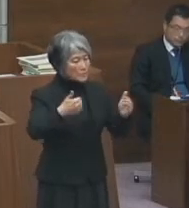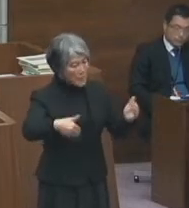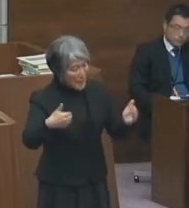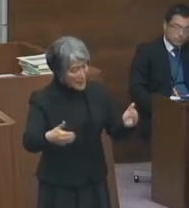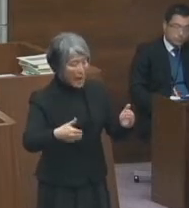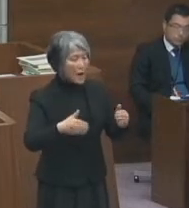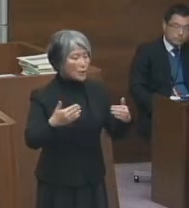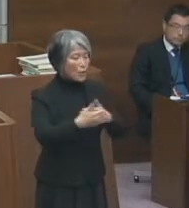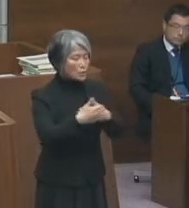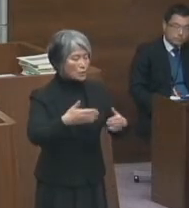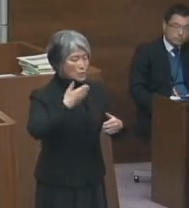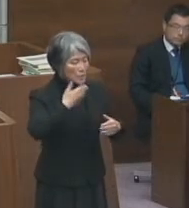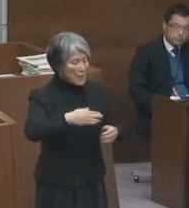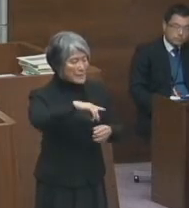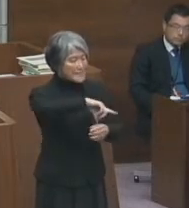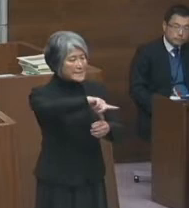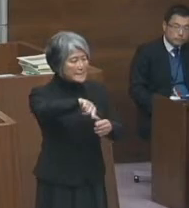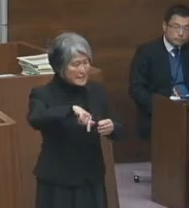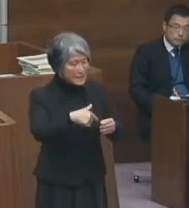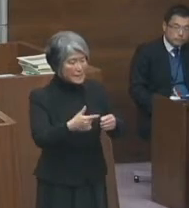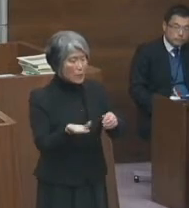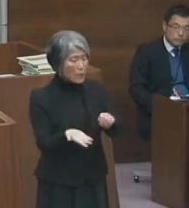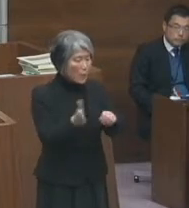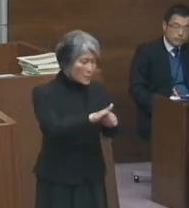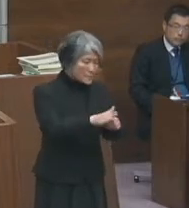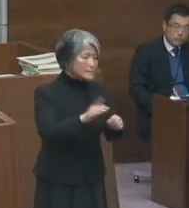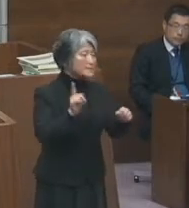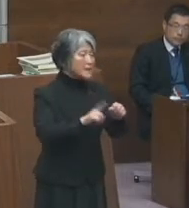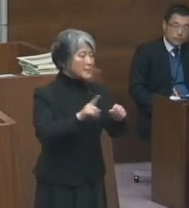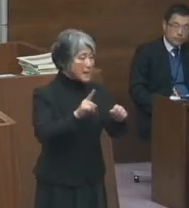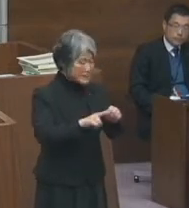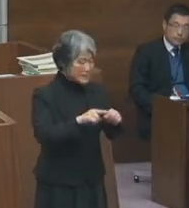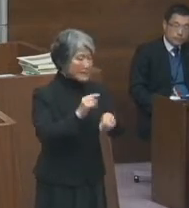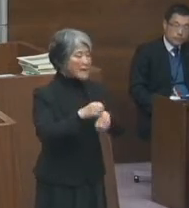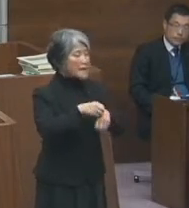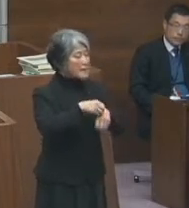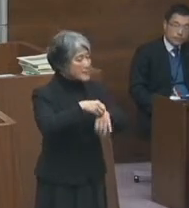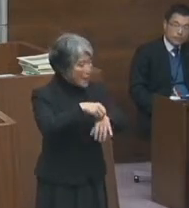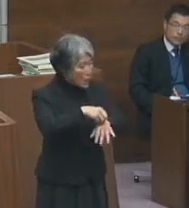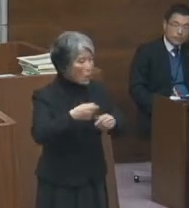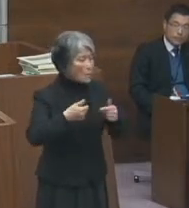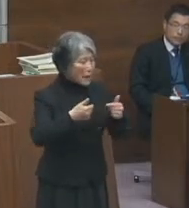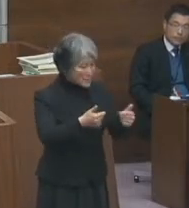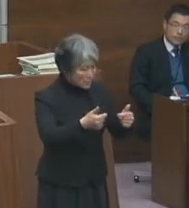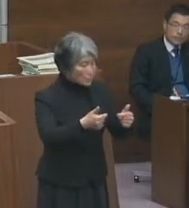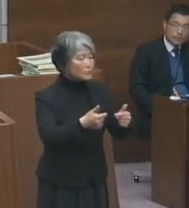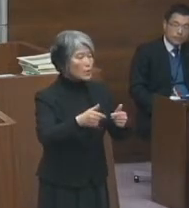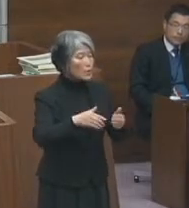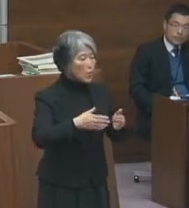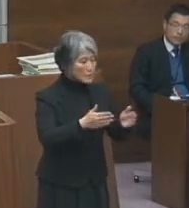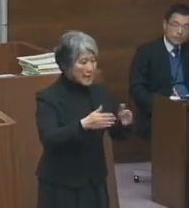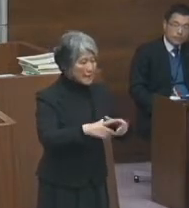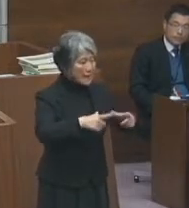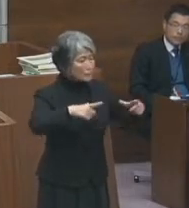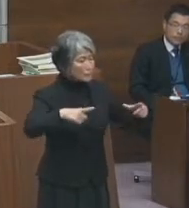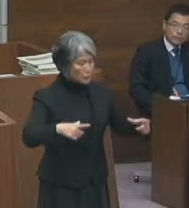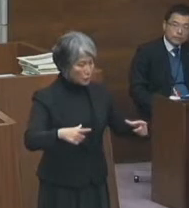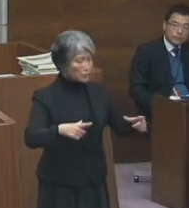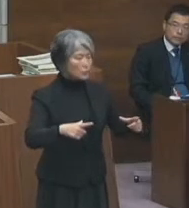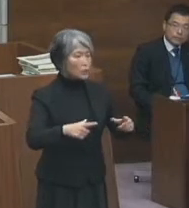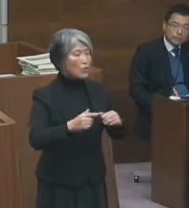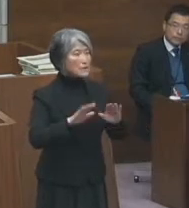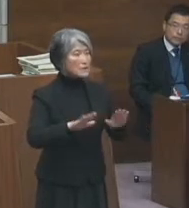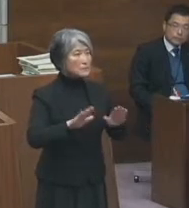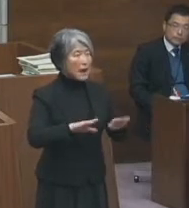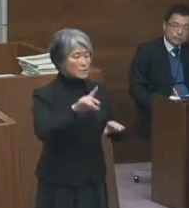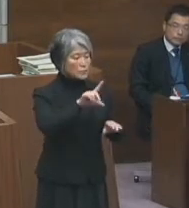通不便地域の縮減を主な目的といたしまして、タコバス民の運行も含めた路線の拡大、再編を行い、現在15路線